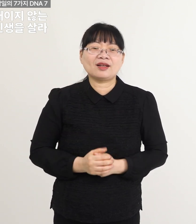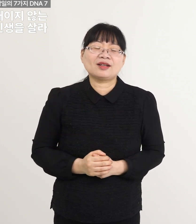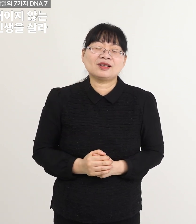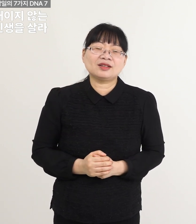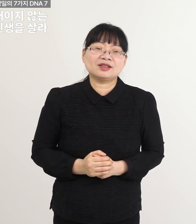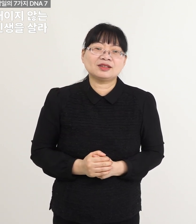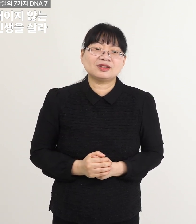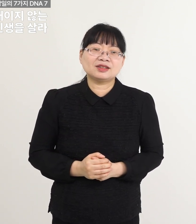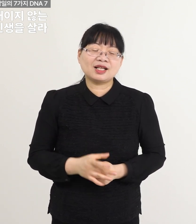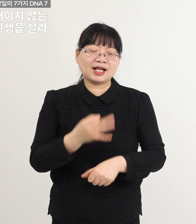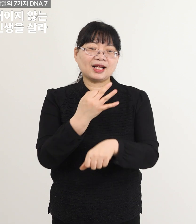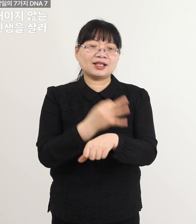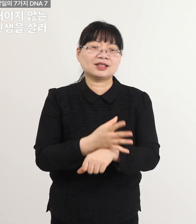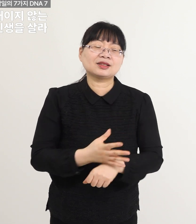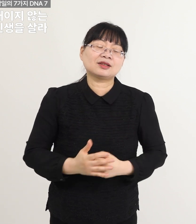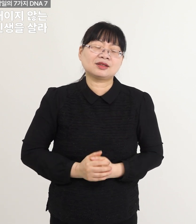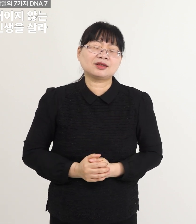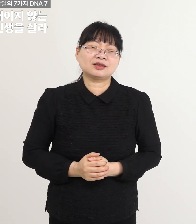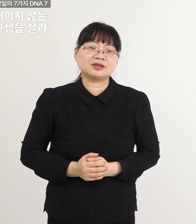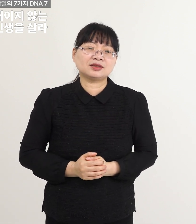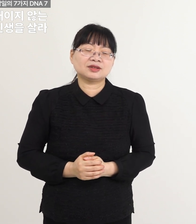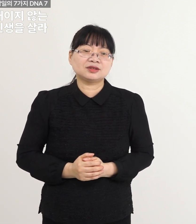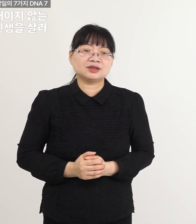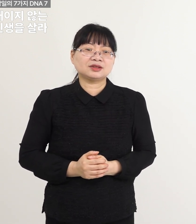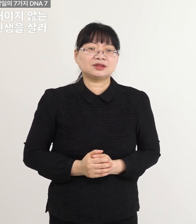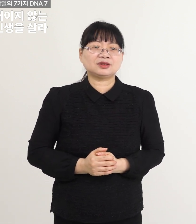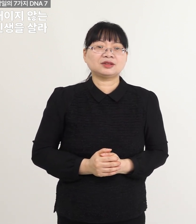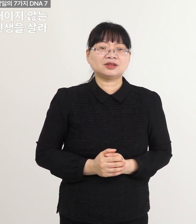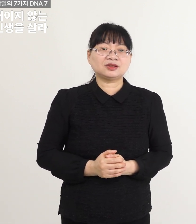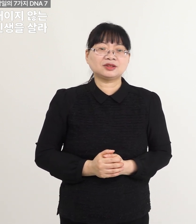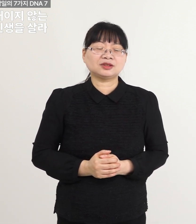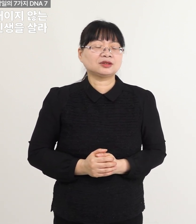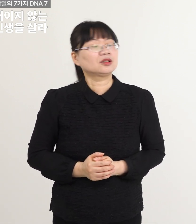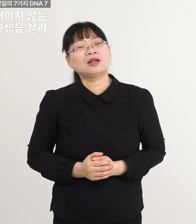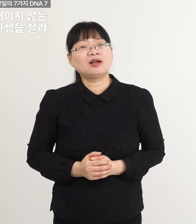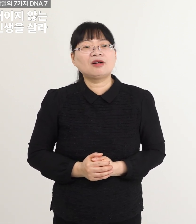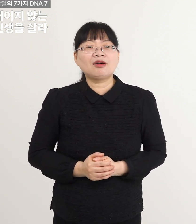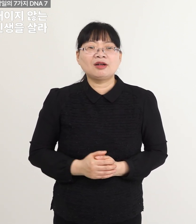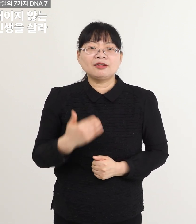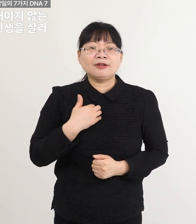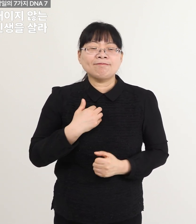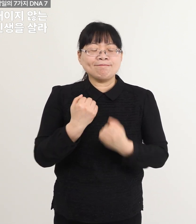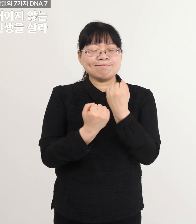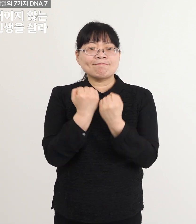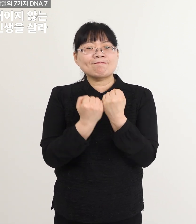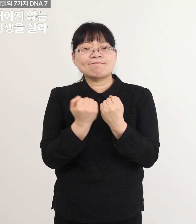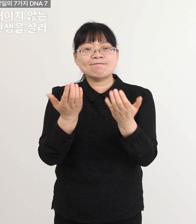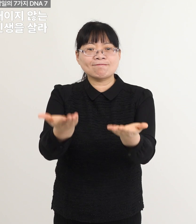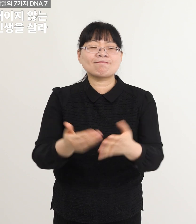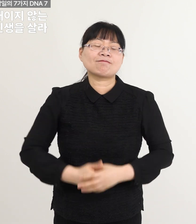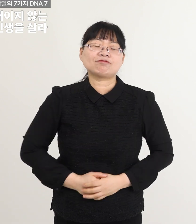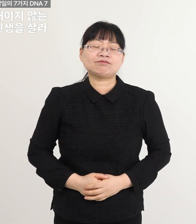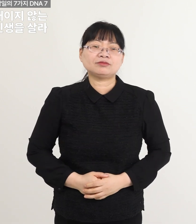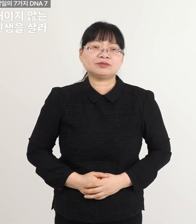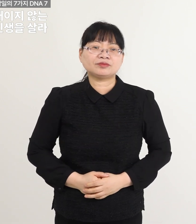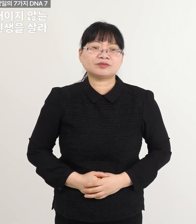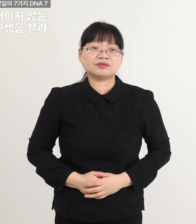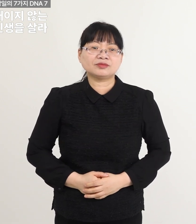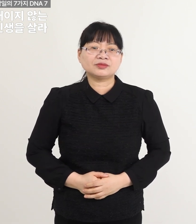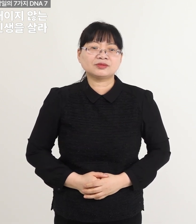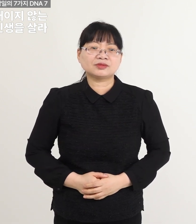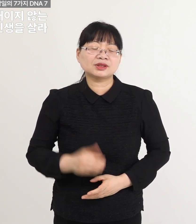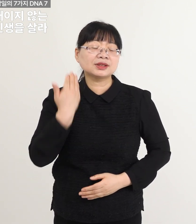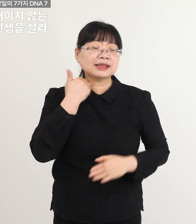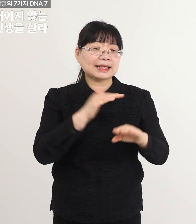근데 간단하게 그냥 구어체로 설명을 좀 드릴게요. 자, 새